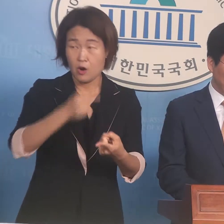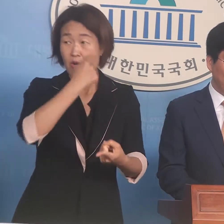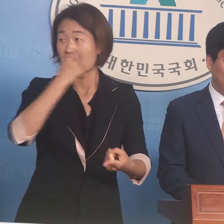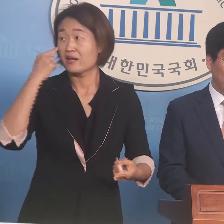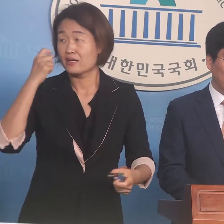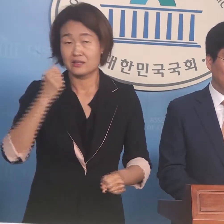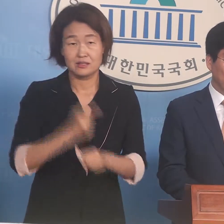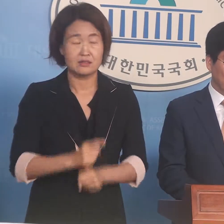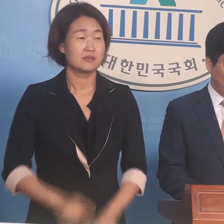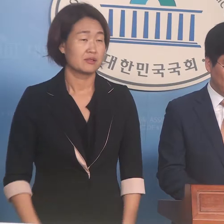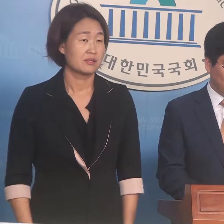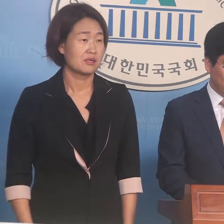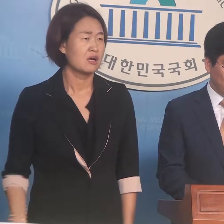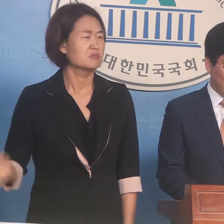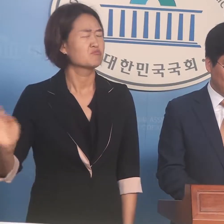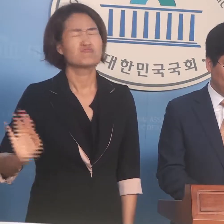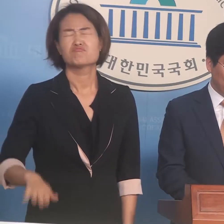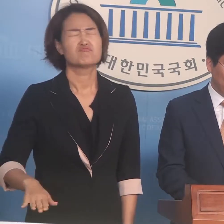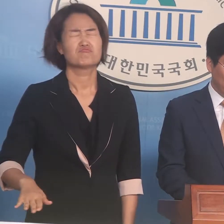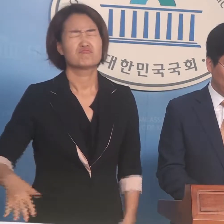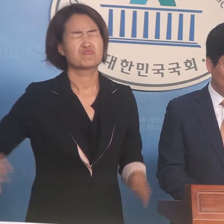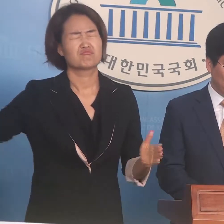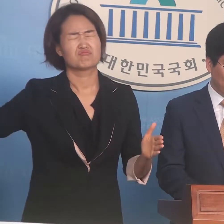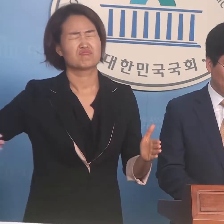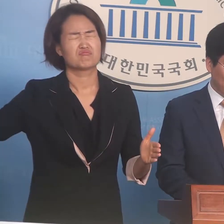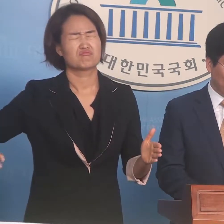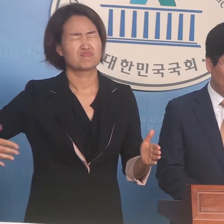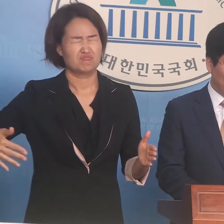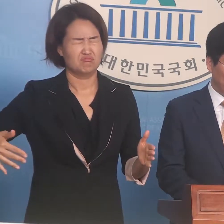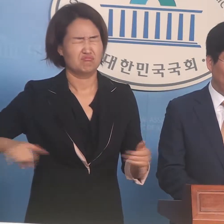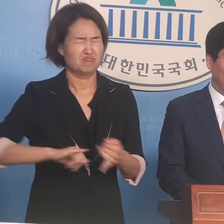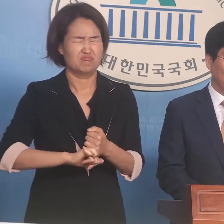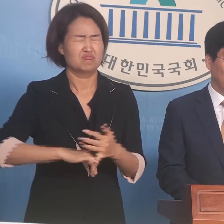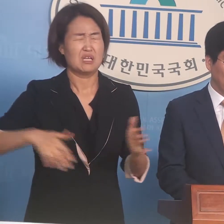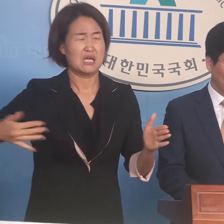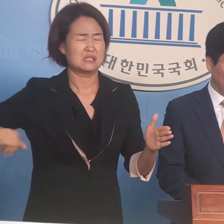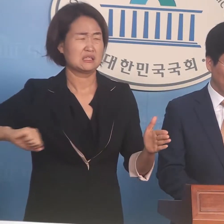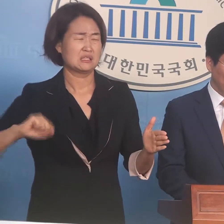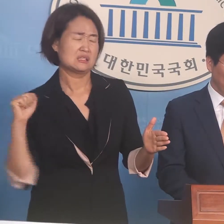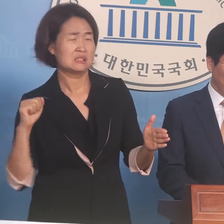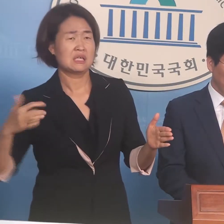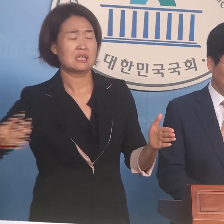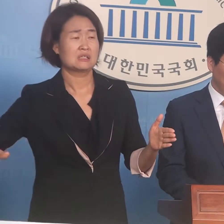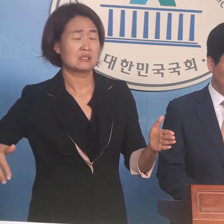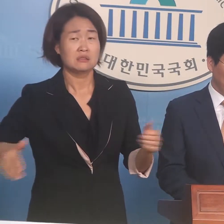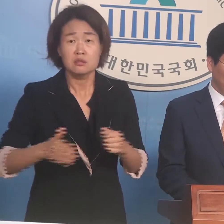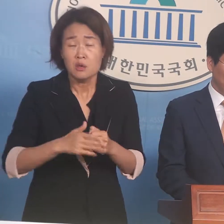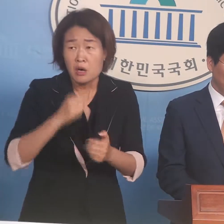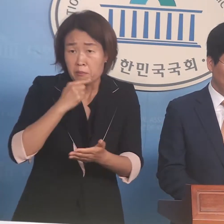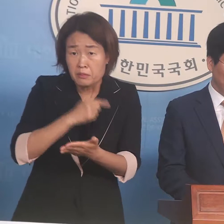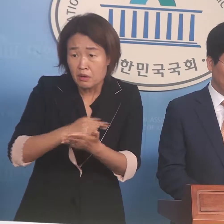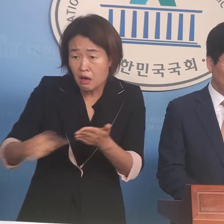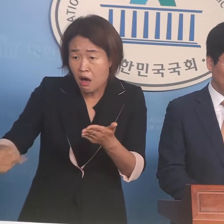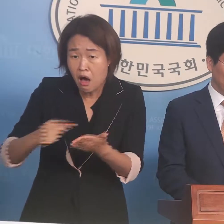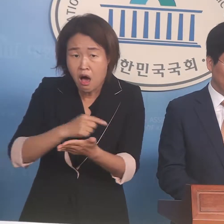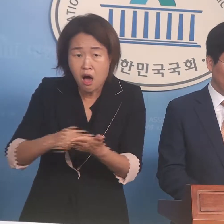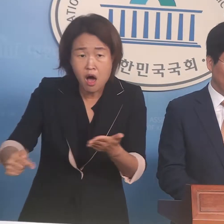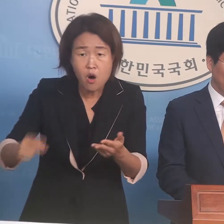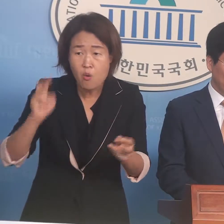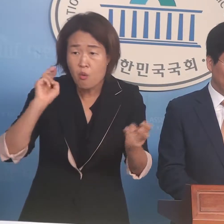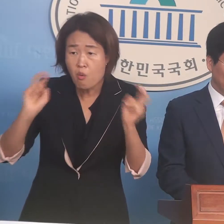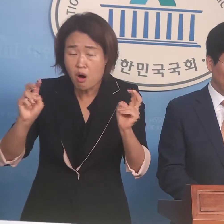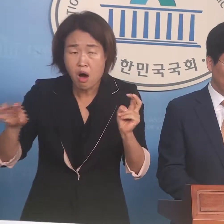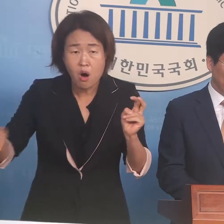확인했습니다. 하지만 아직도 그 약속은 지켜지지 않고 있습니다. 그로 인해 피해 기업들이